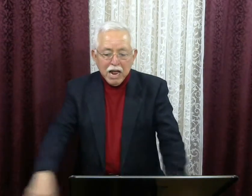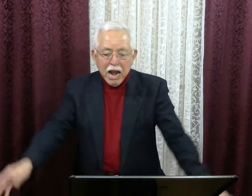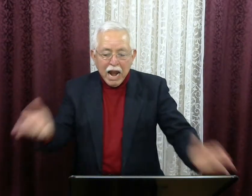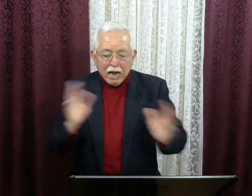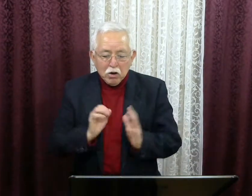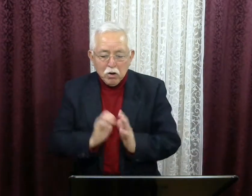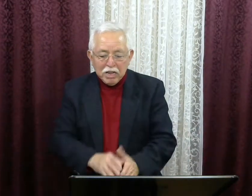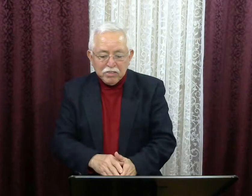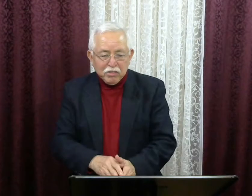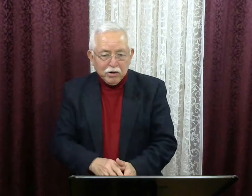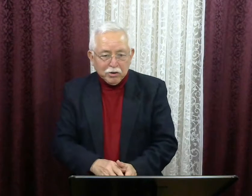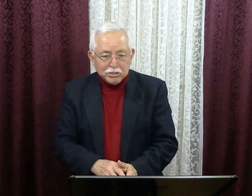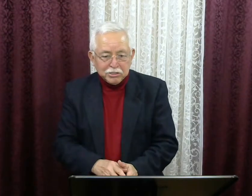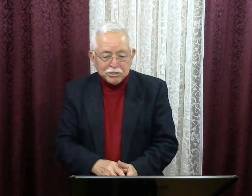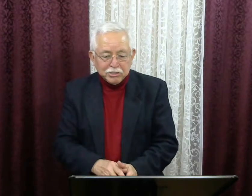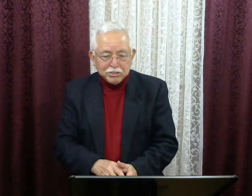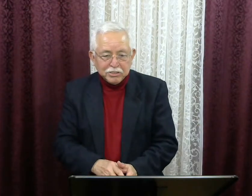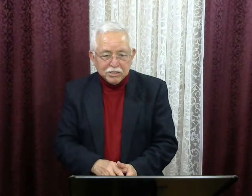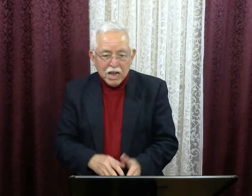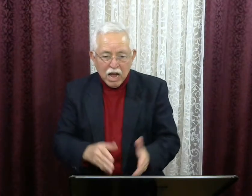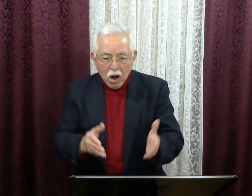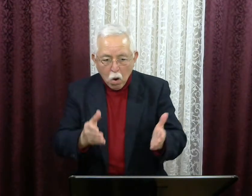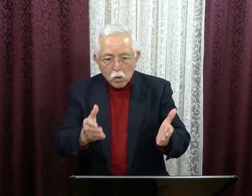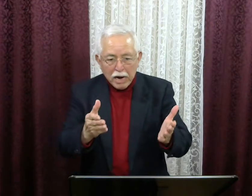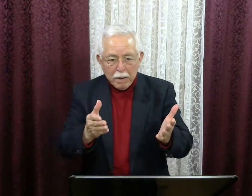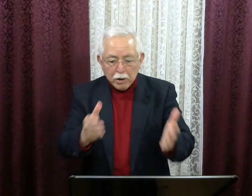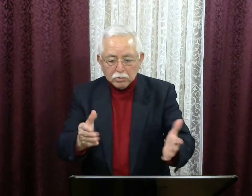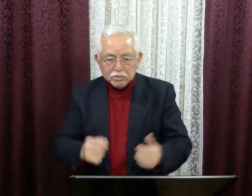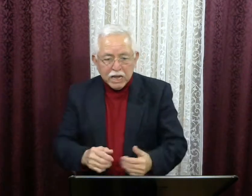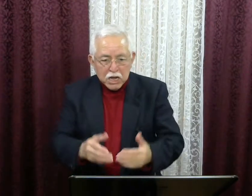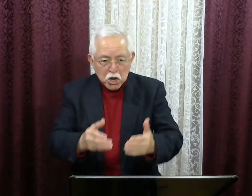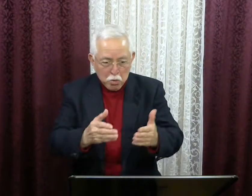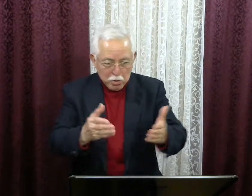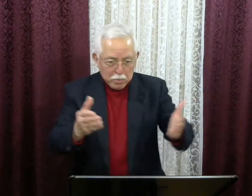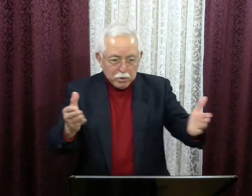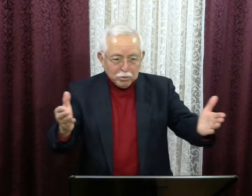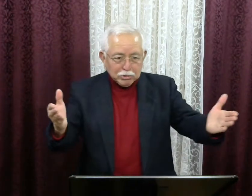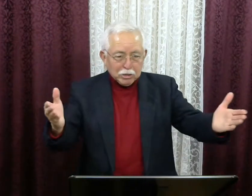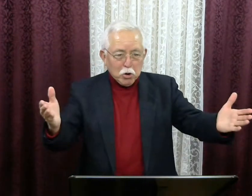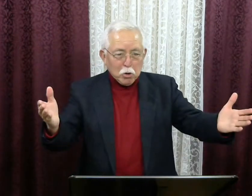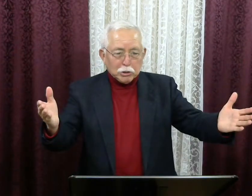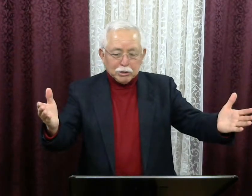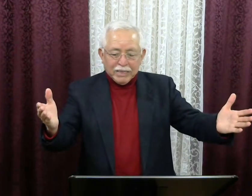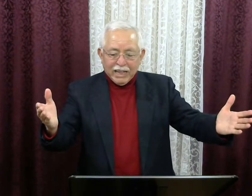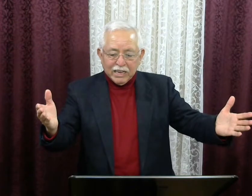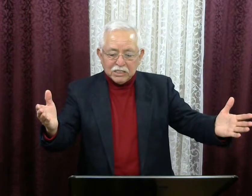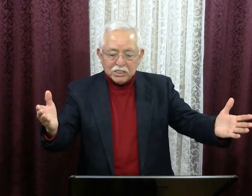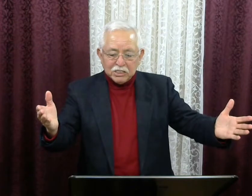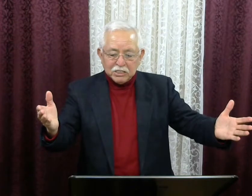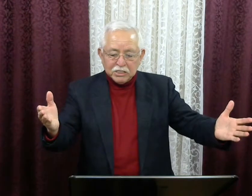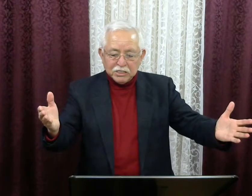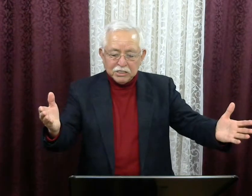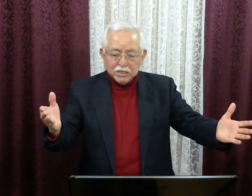la gloria de Dios. Ahora le pregunté, como le pregunto a todos ustedes,